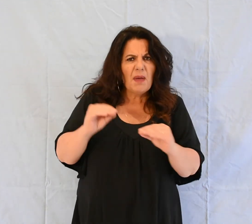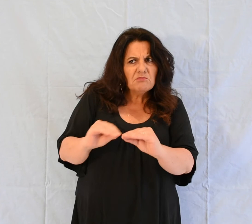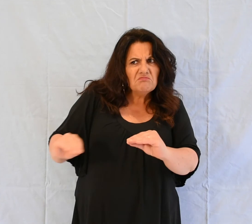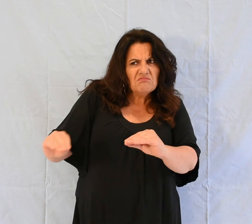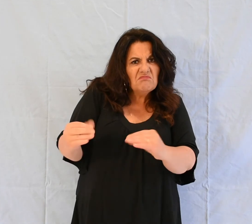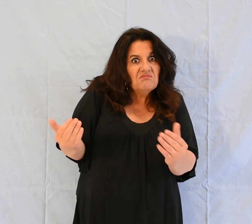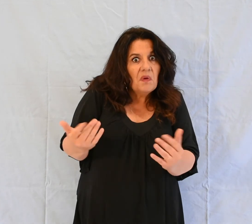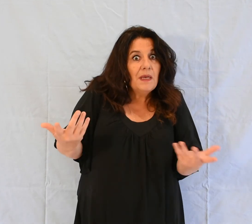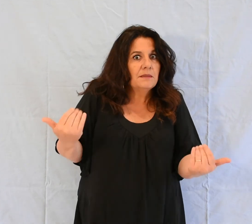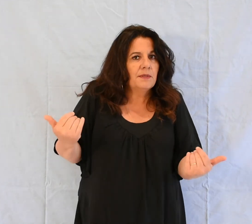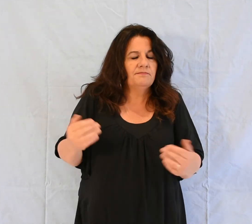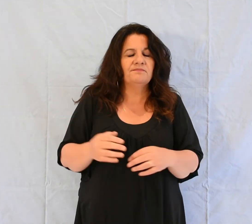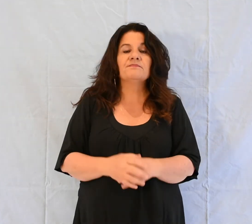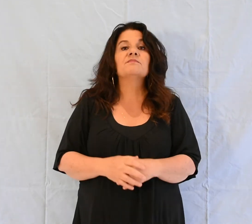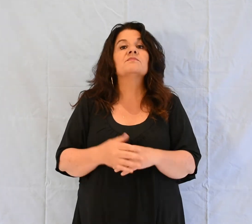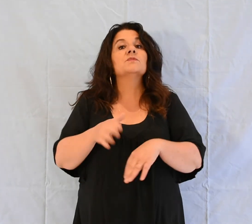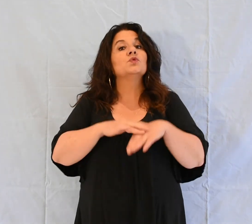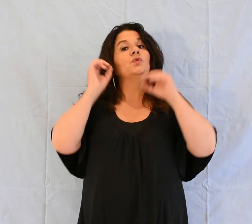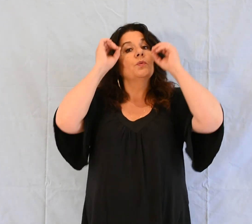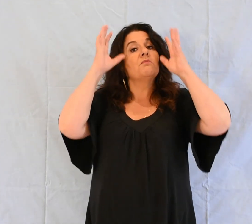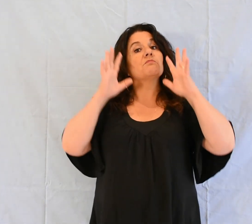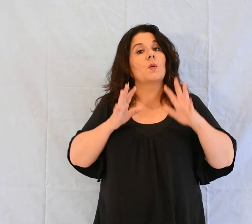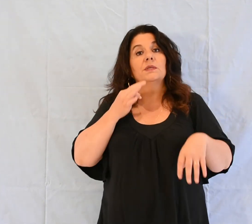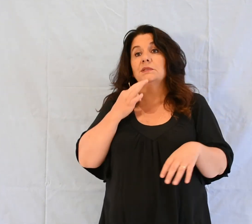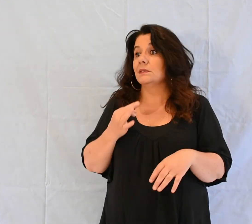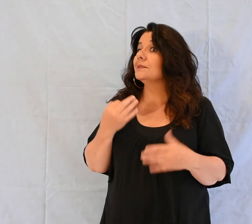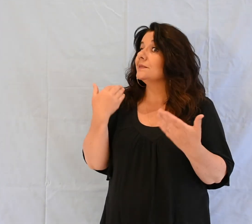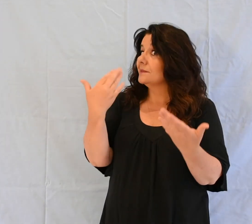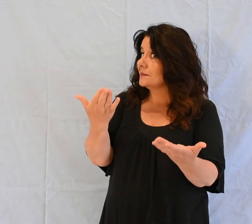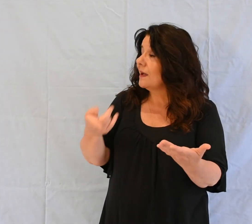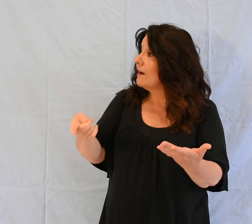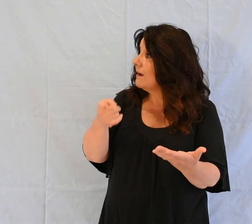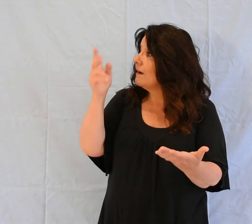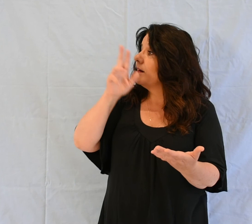Moïse leur dit: « C'est le pain que le Seigneur vous donne à manger. »